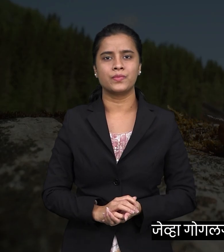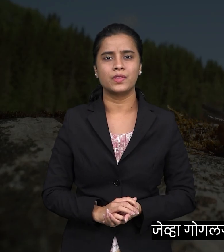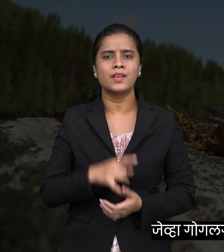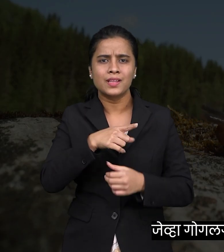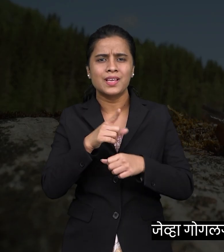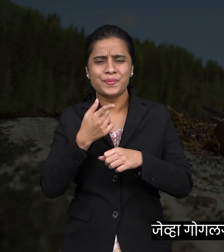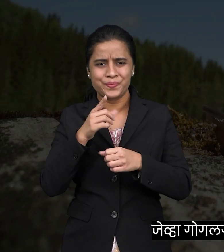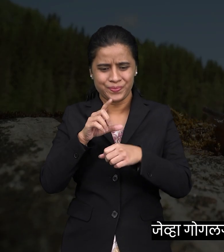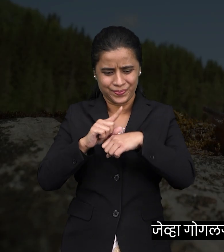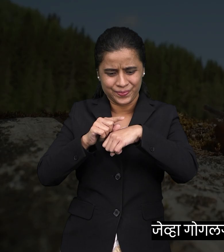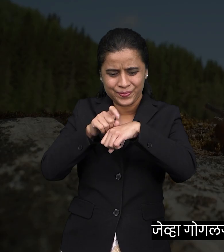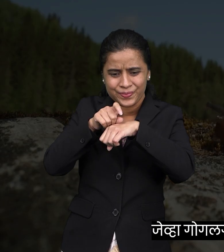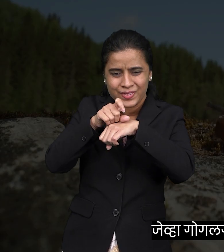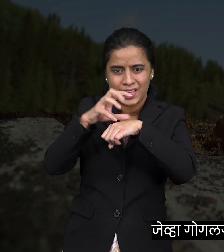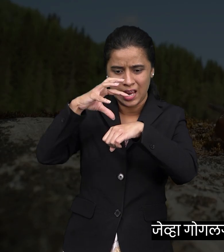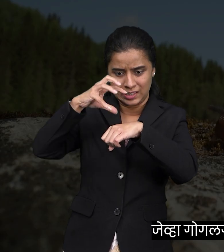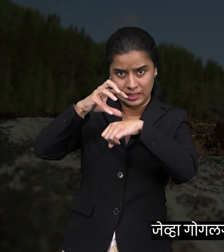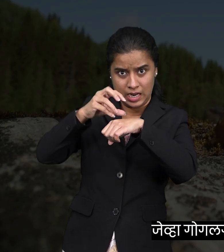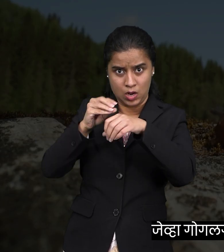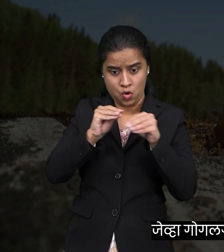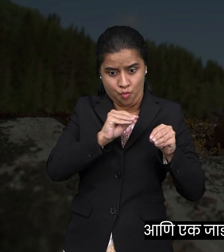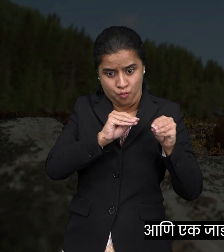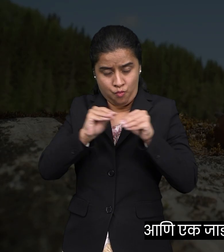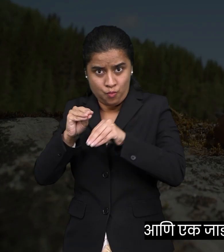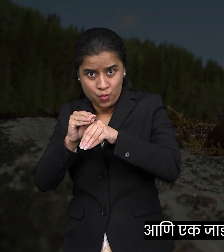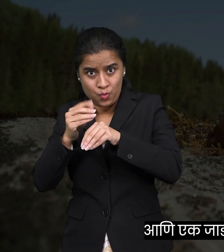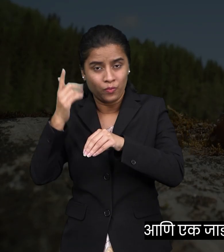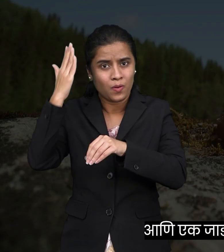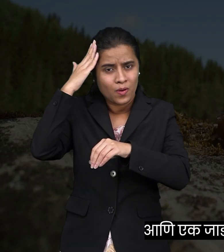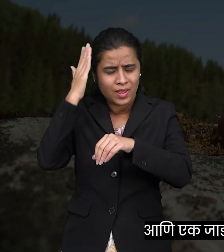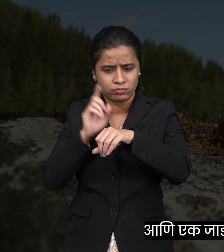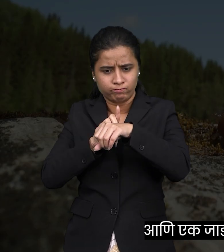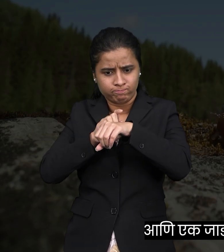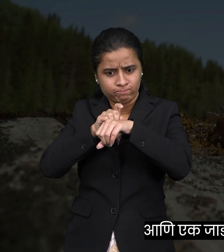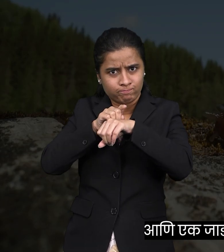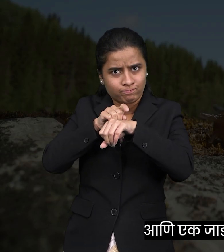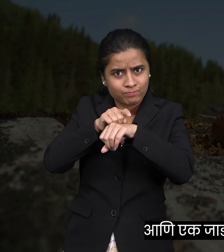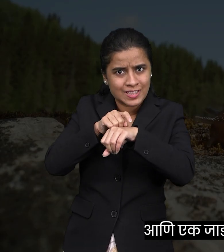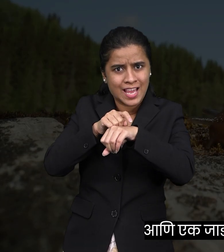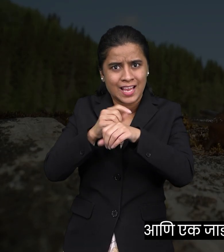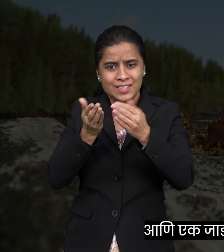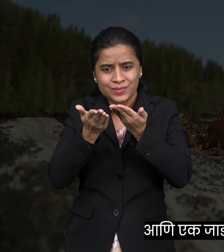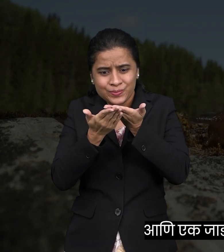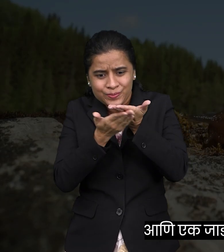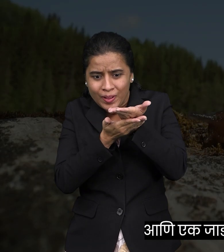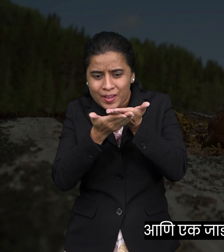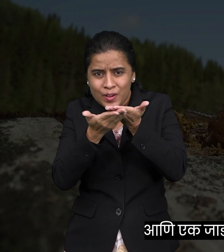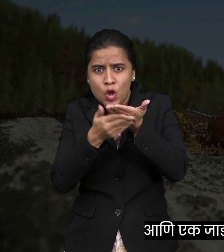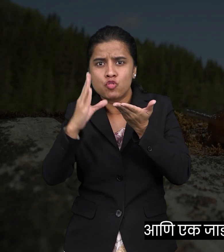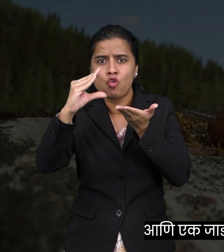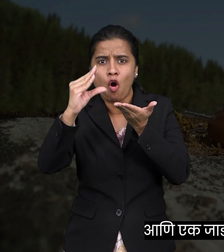जेव्हा गोगलगाय हालू लागते तेव्हा तिचे डोके आणि एक जाड मऊ भाग कवचातून बाहेर येतो.